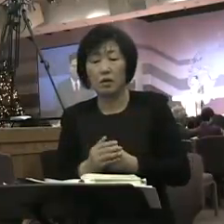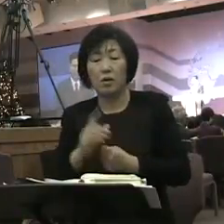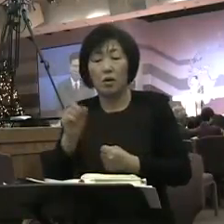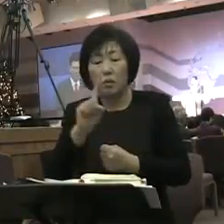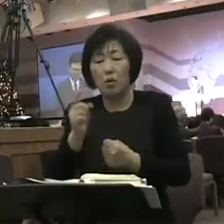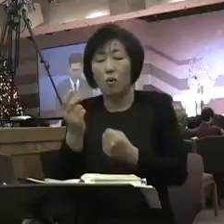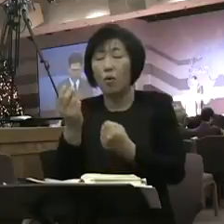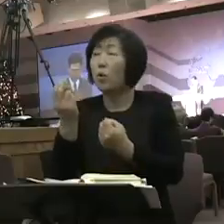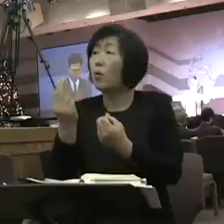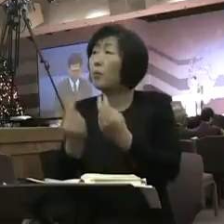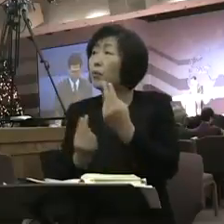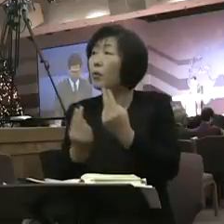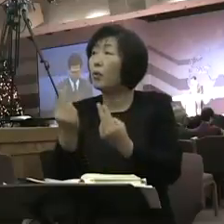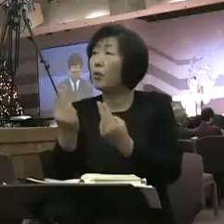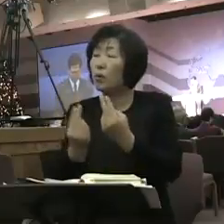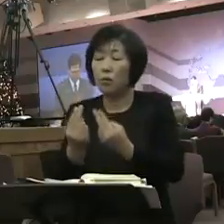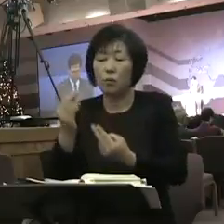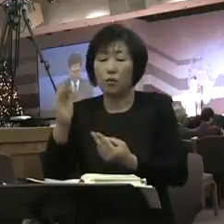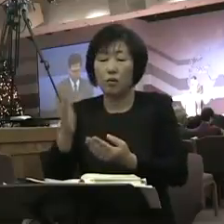그런 부분들이 많이 있죠.